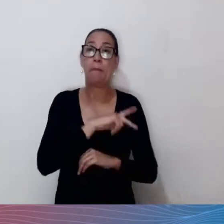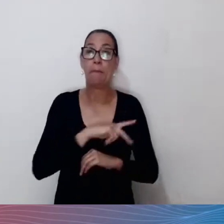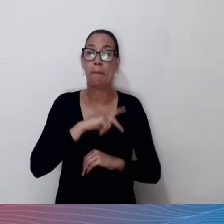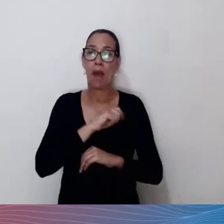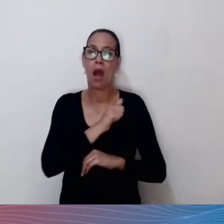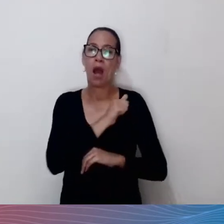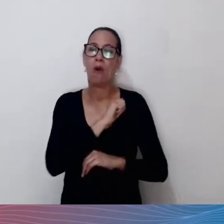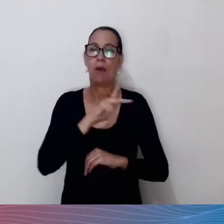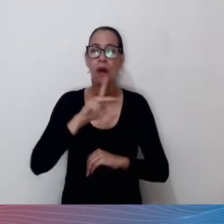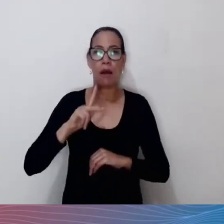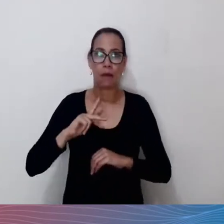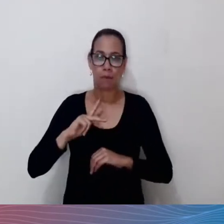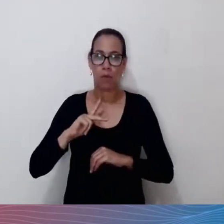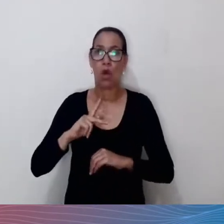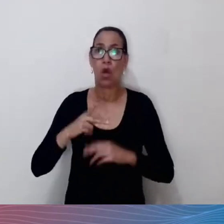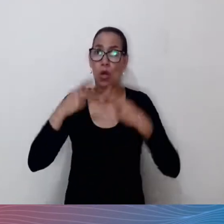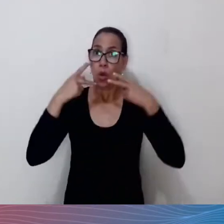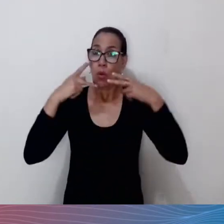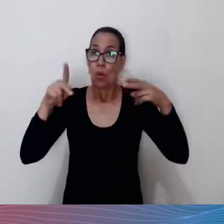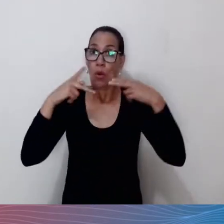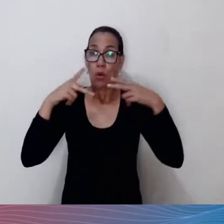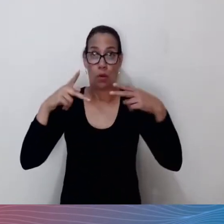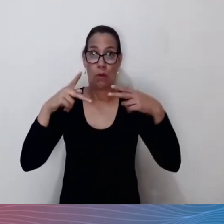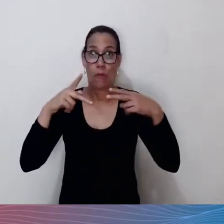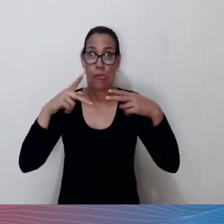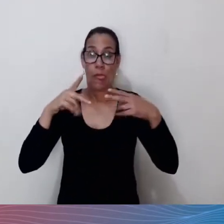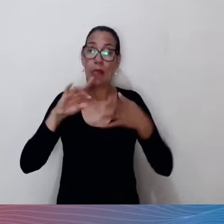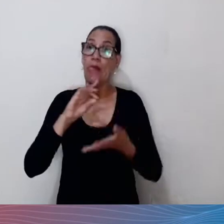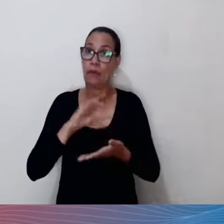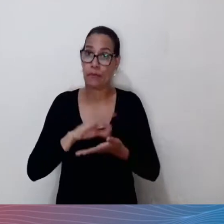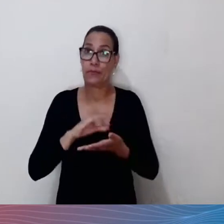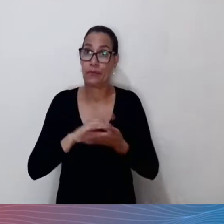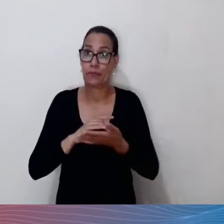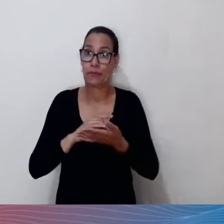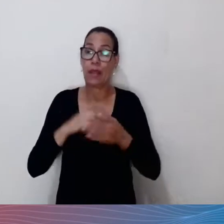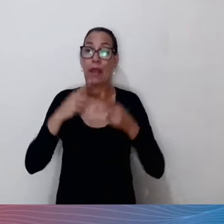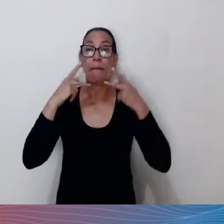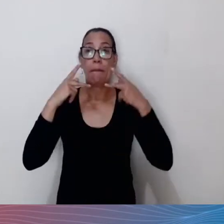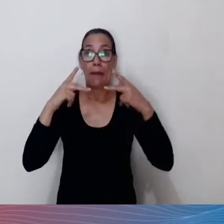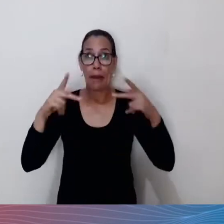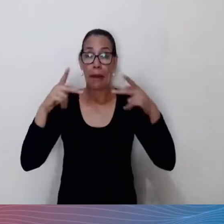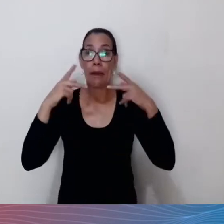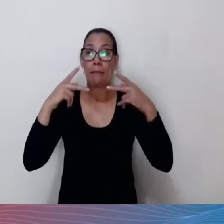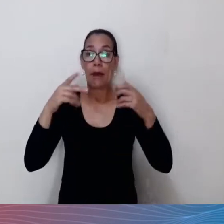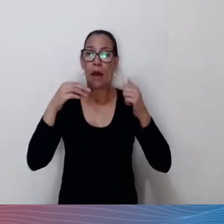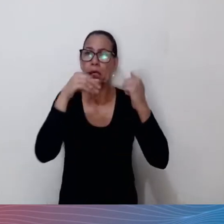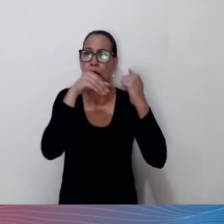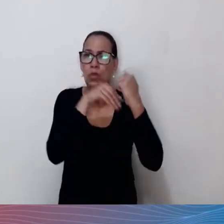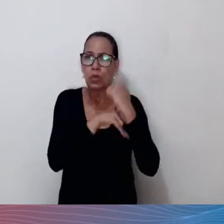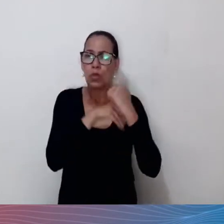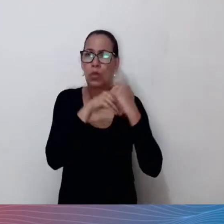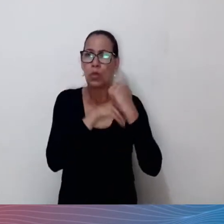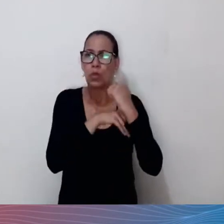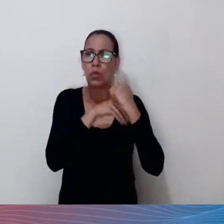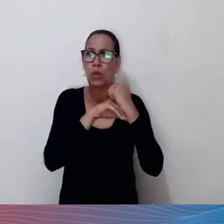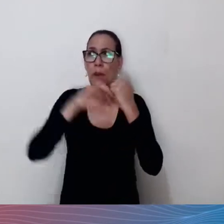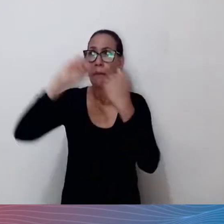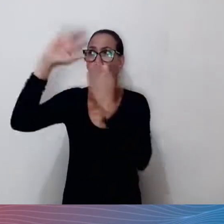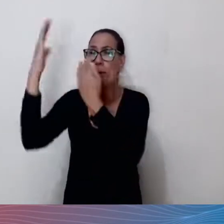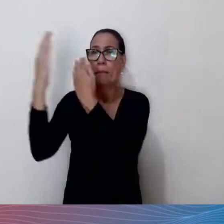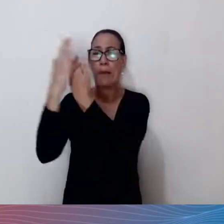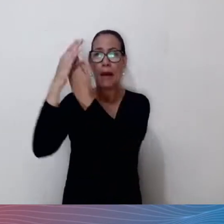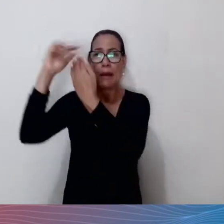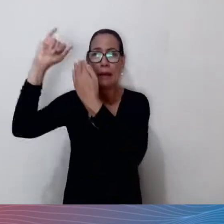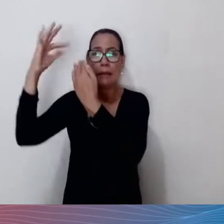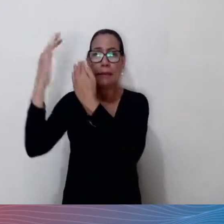seu profeta, não é? Ele estava falando os mistérios, né, através de Paulo. Só que ali